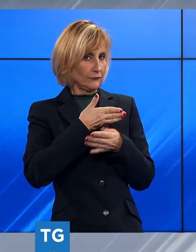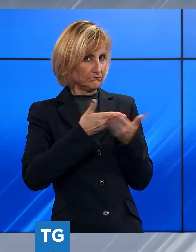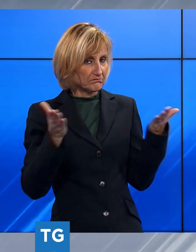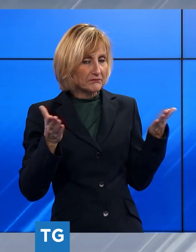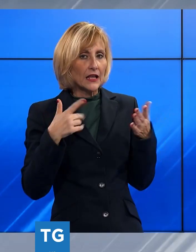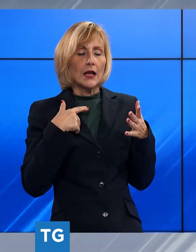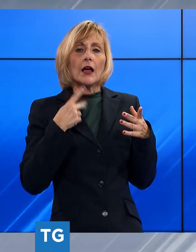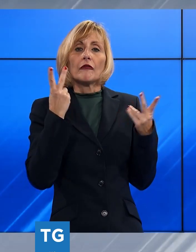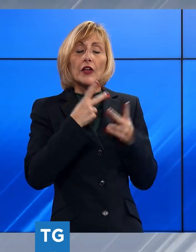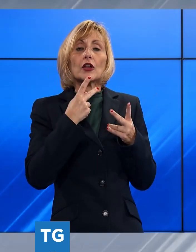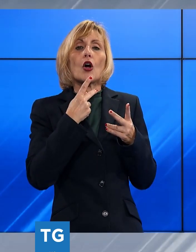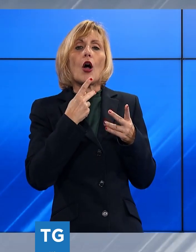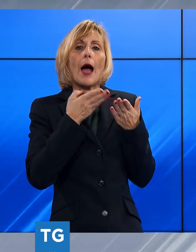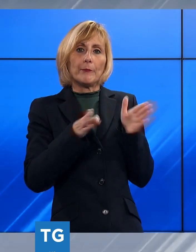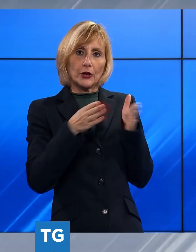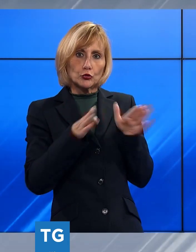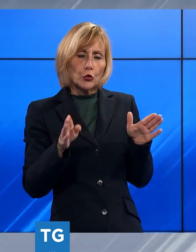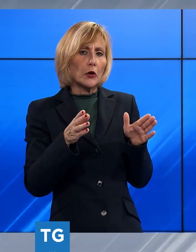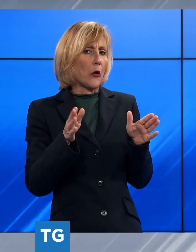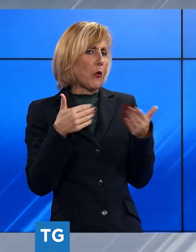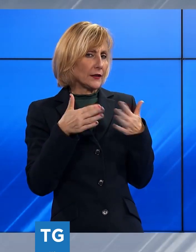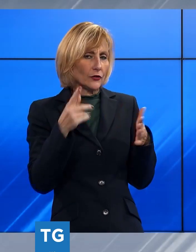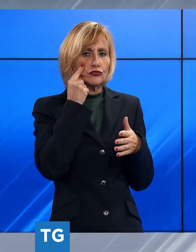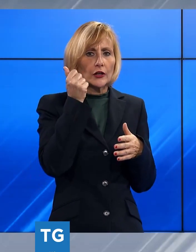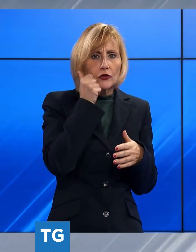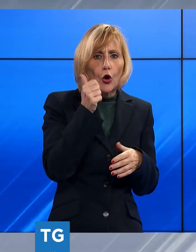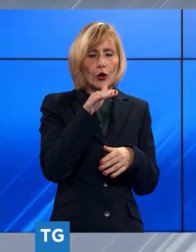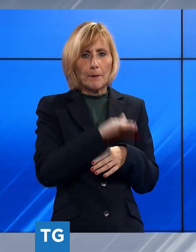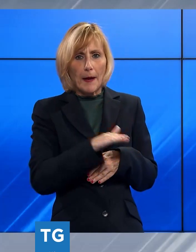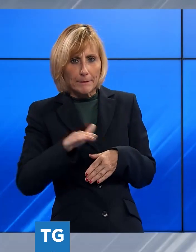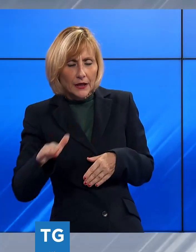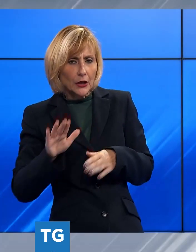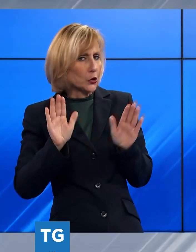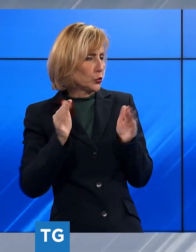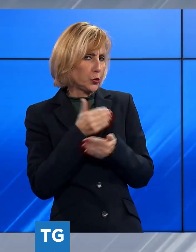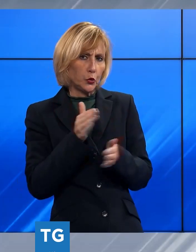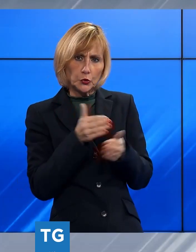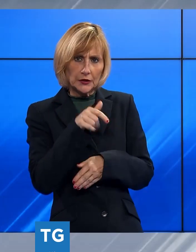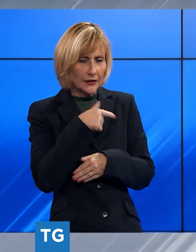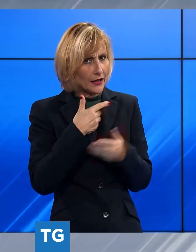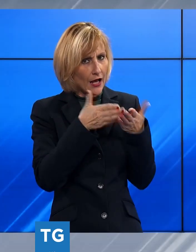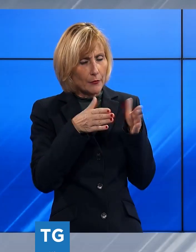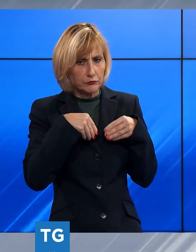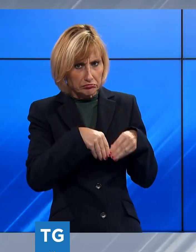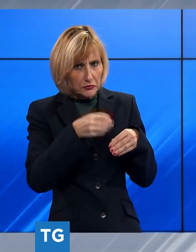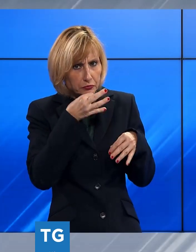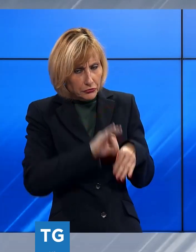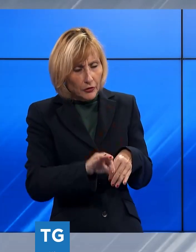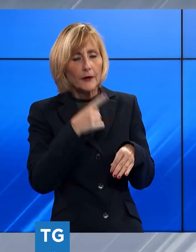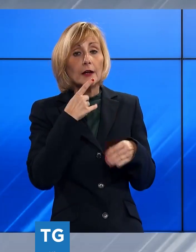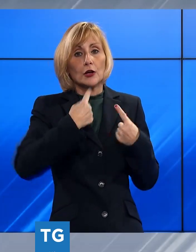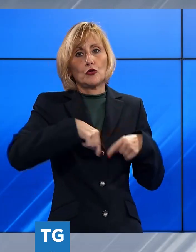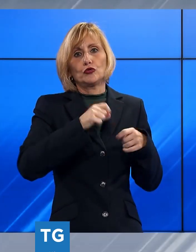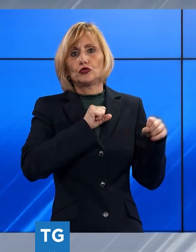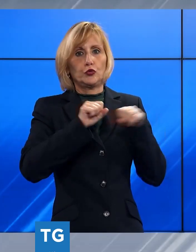restrizioni di alcun tipo è aperto a tutti a genitori a bambini a tutti e questa è un grande successo e noi